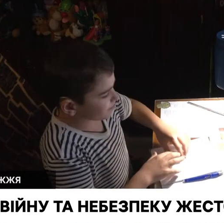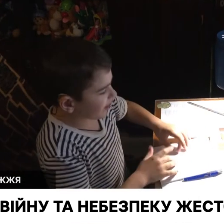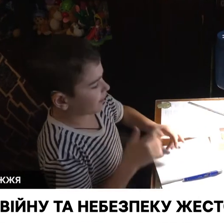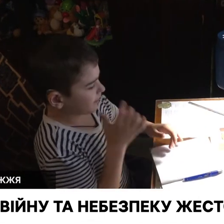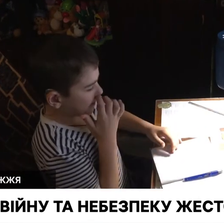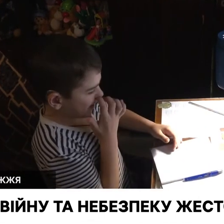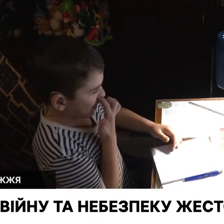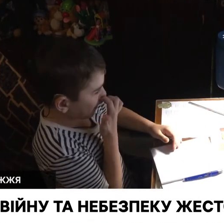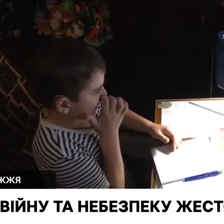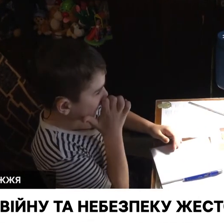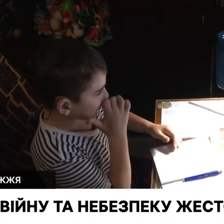мат. Все.